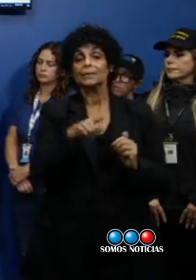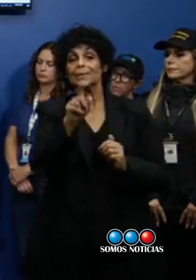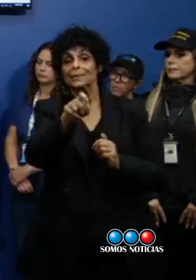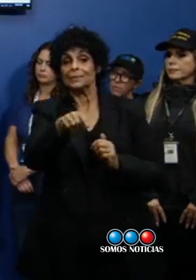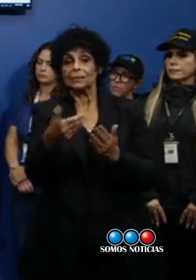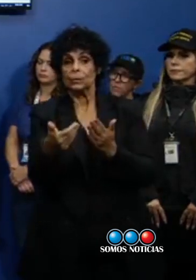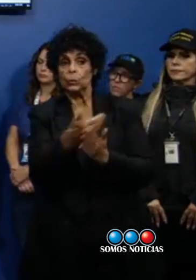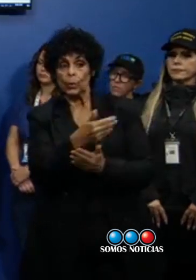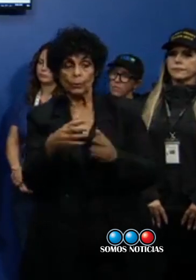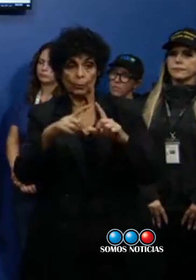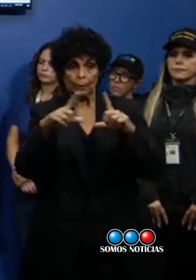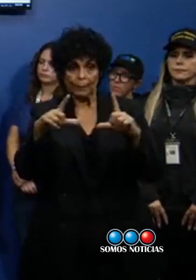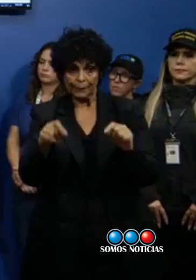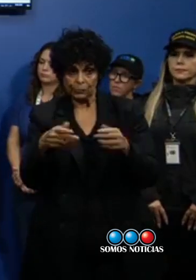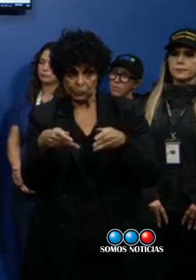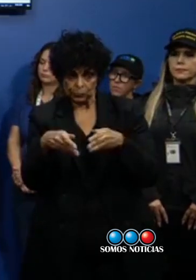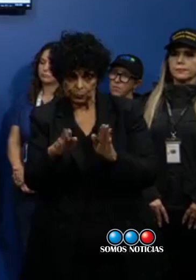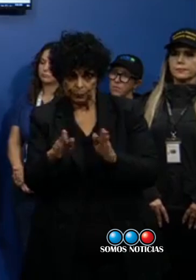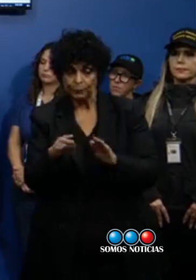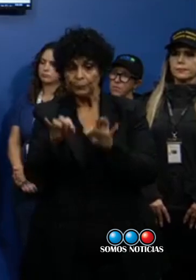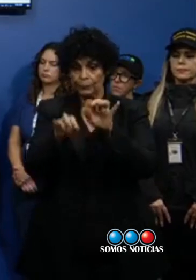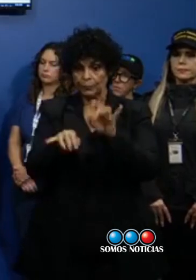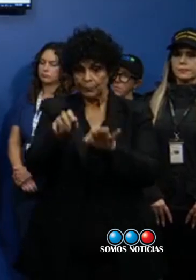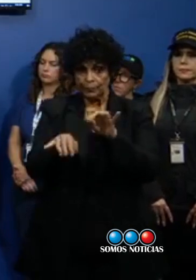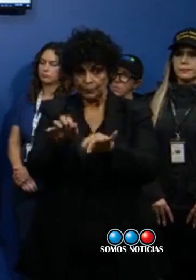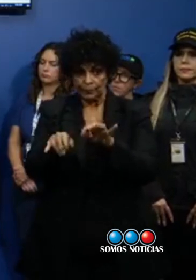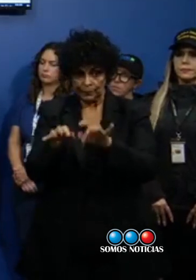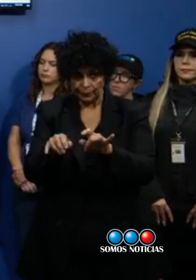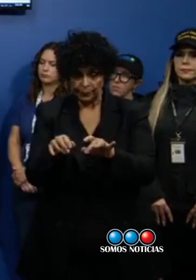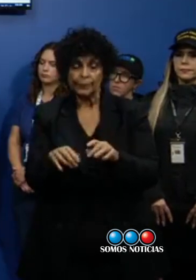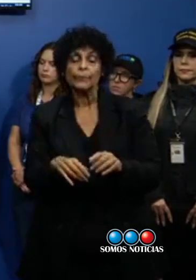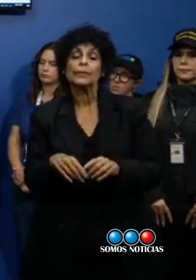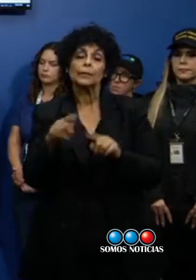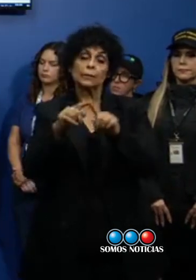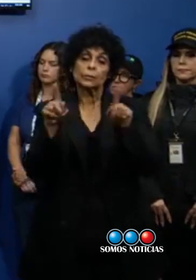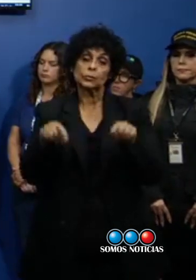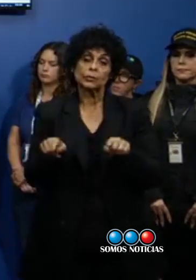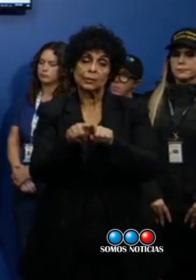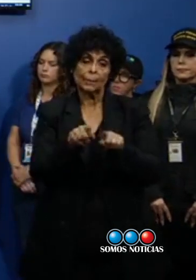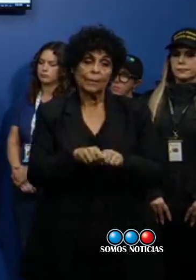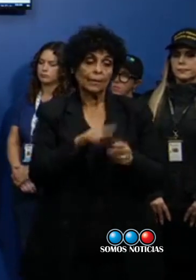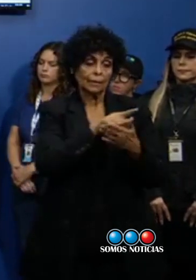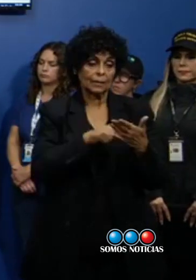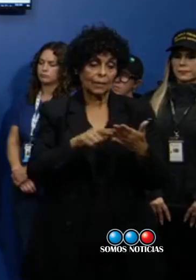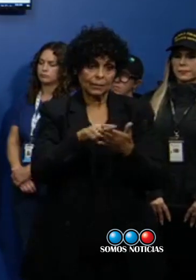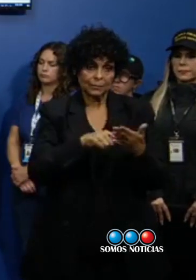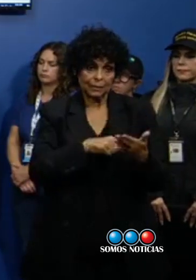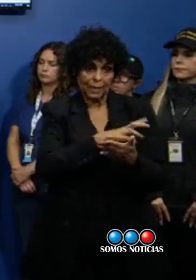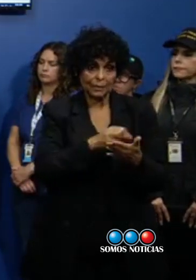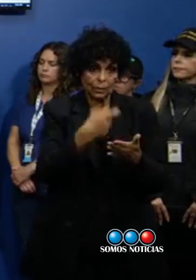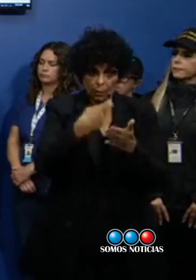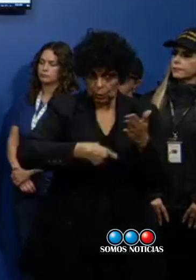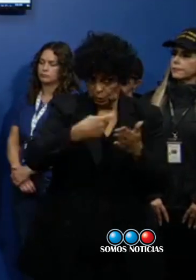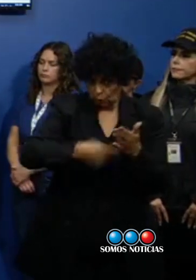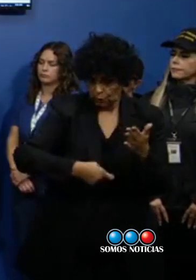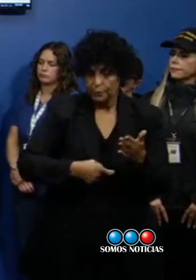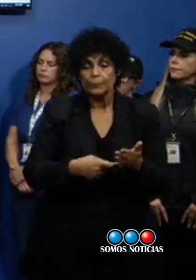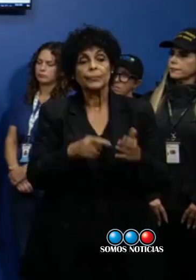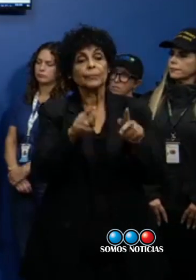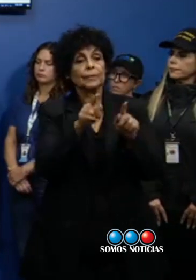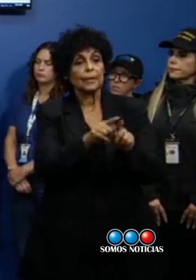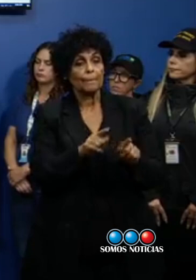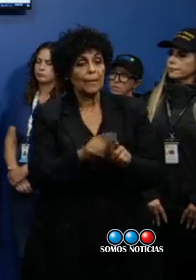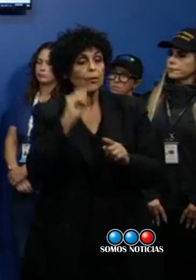asociadas con los daños del huracán melton serán canceladas hasta nuevo aviso por último el gobernador rond de santis ha activado el programa de